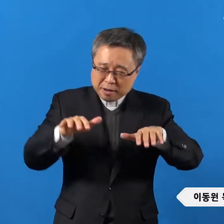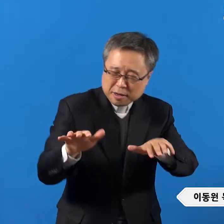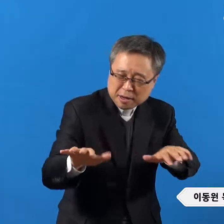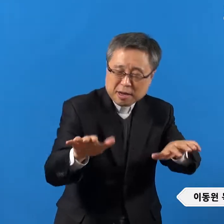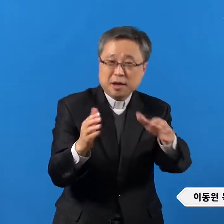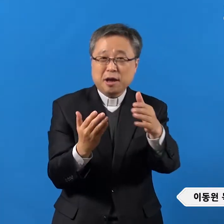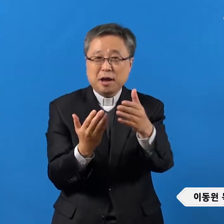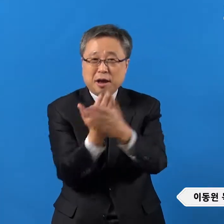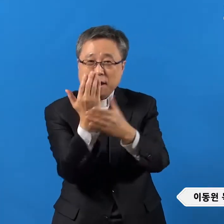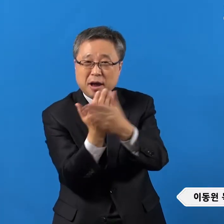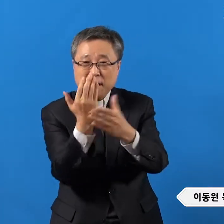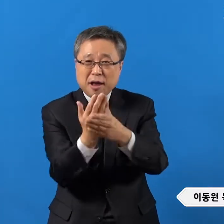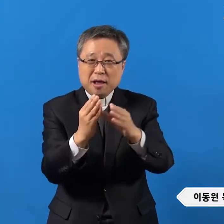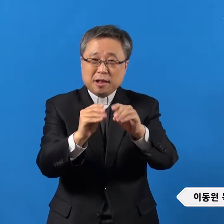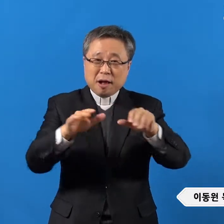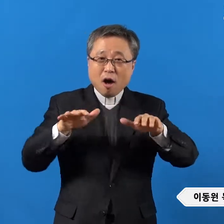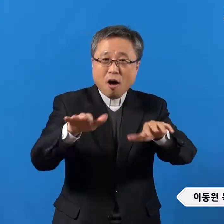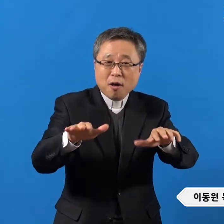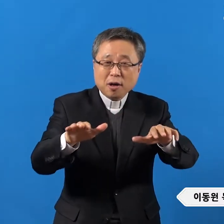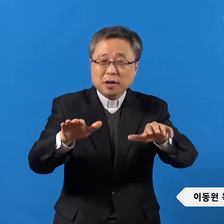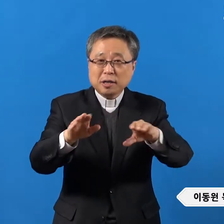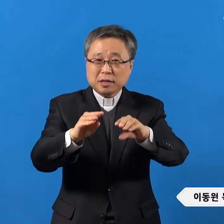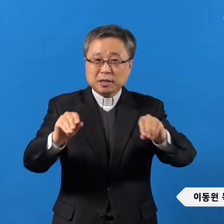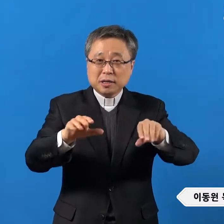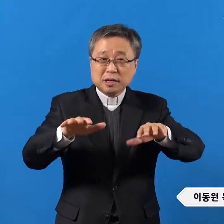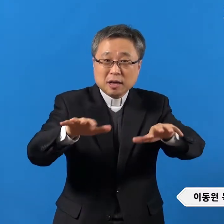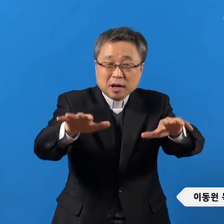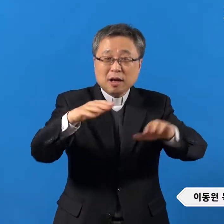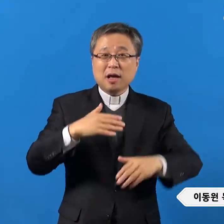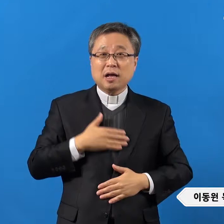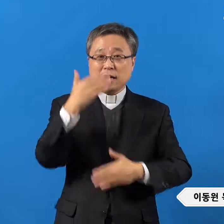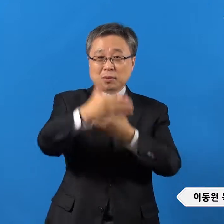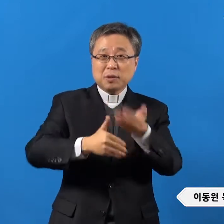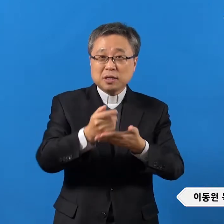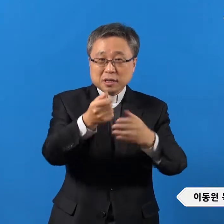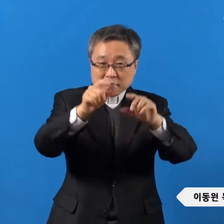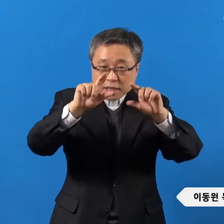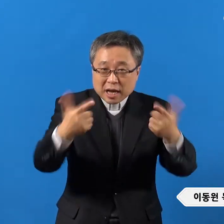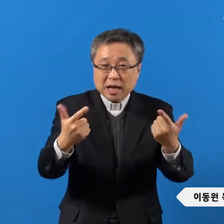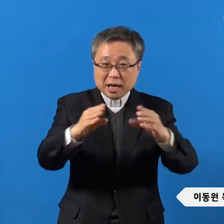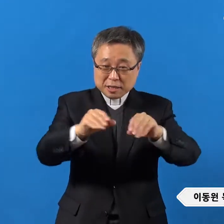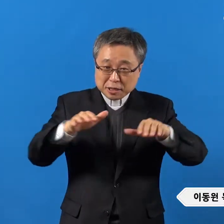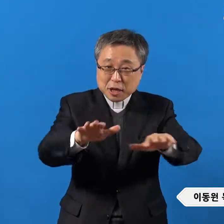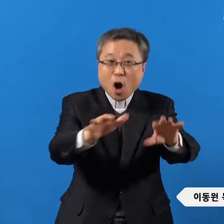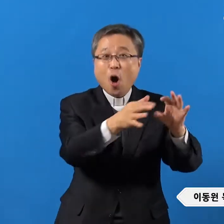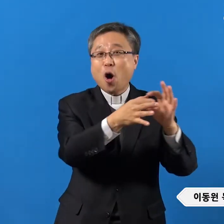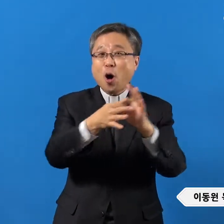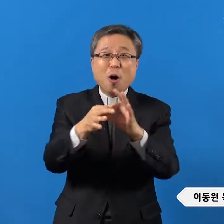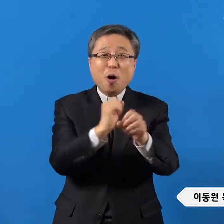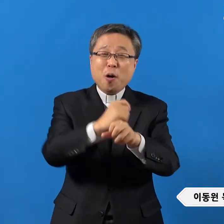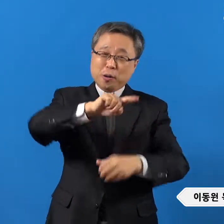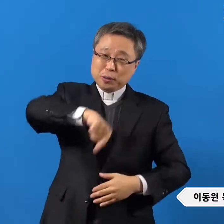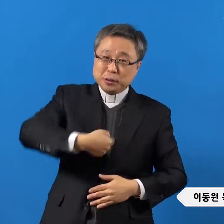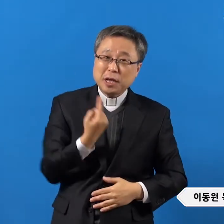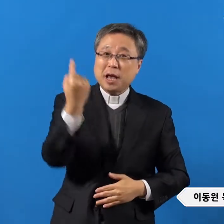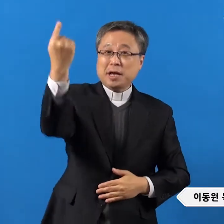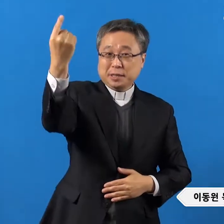땅을 흔드는 지진. 하나님은 적지 않게 이런 지진을 통해서 자신의 임재를